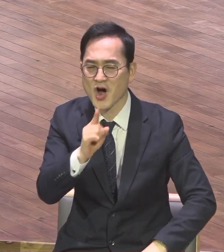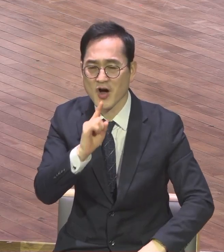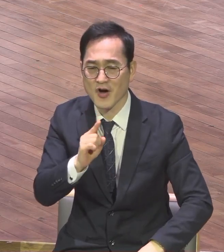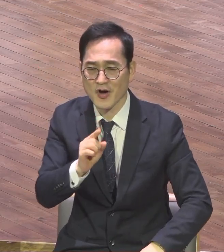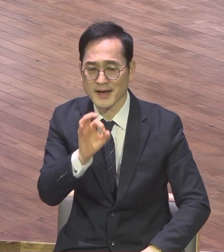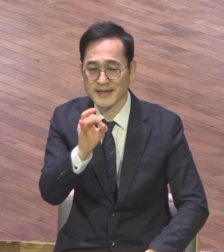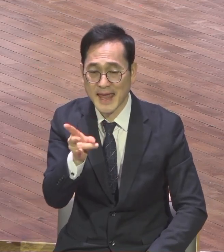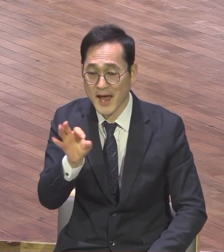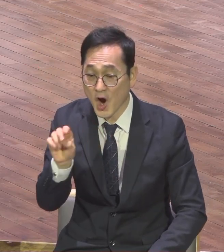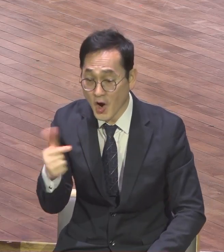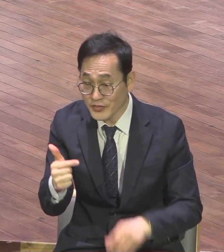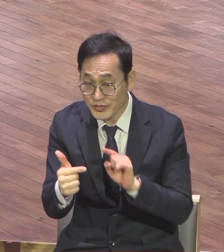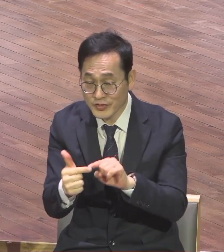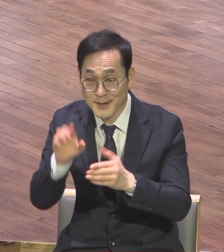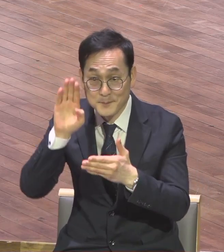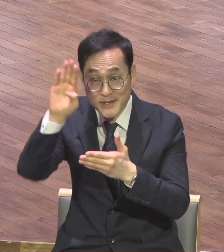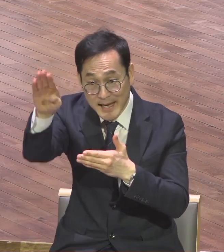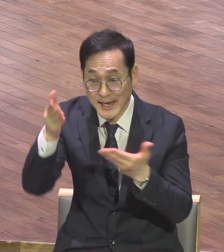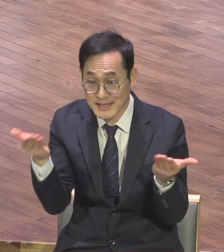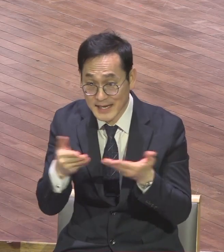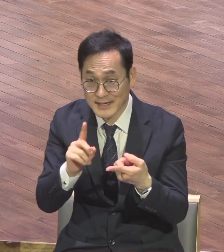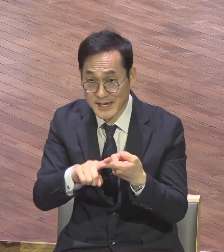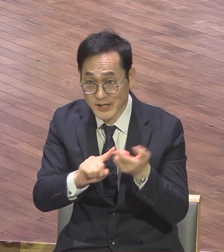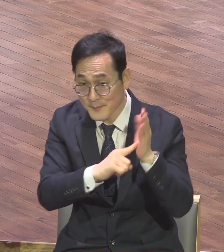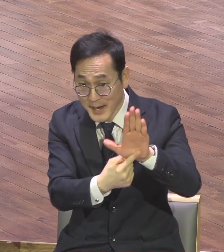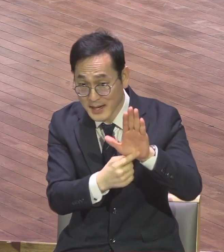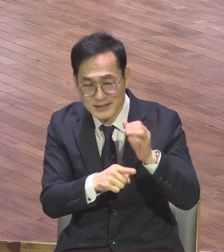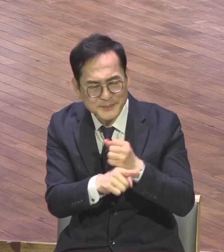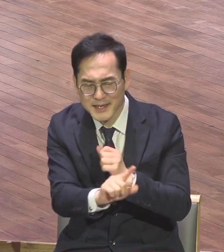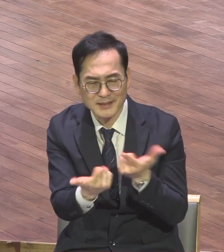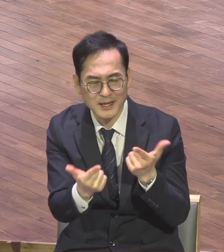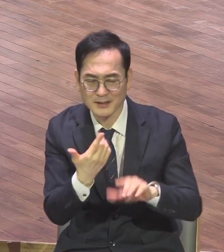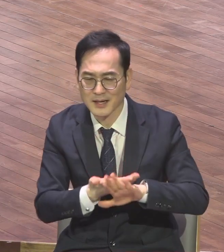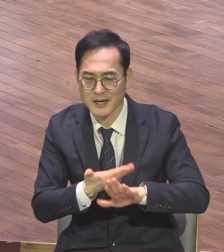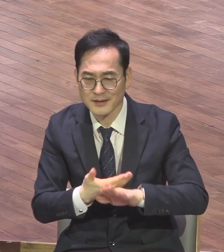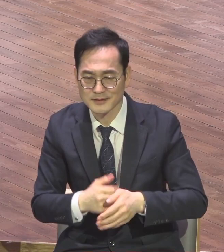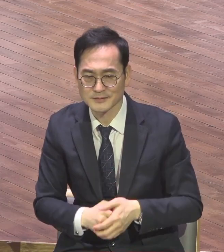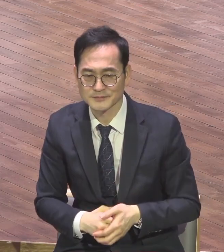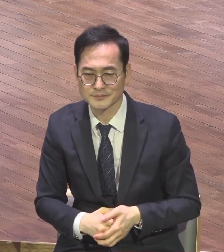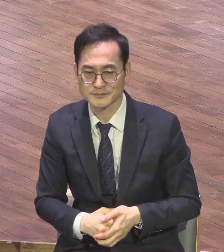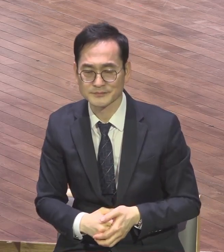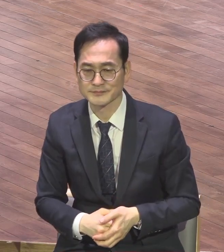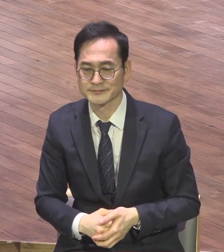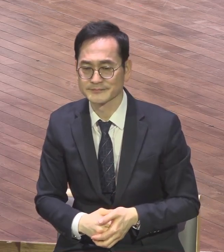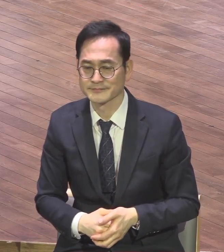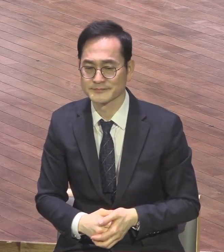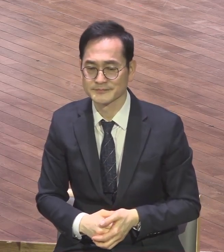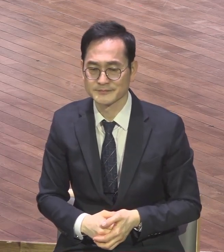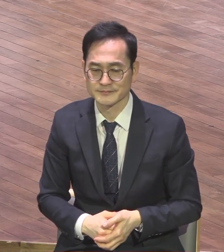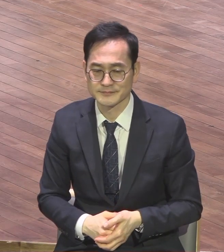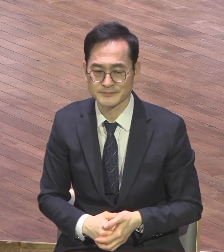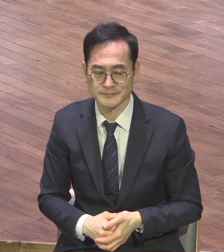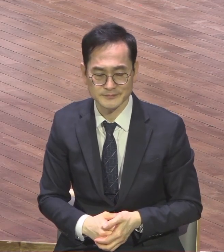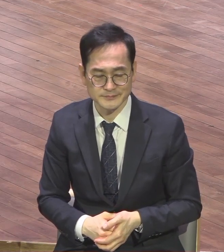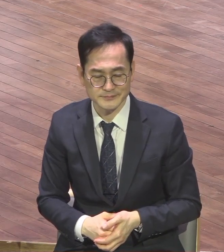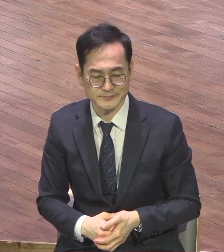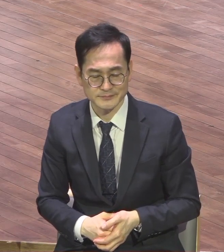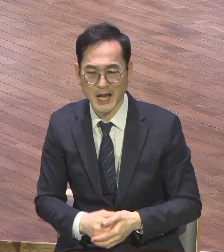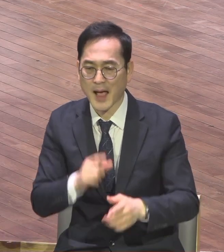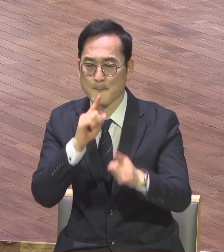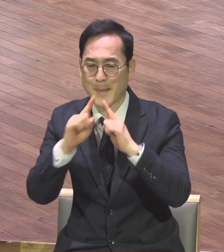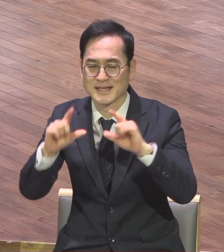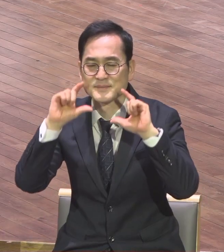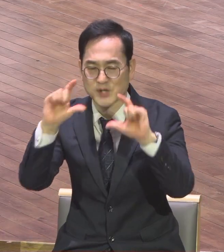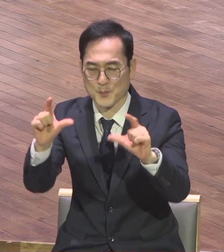예언한다라는 것은 미래의 일을 예측한 것이 아니라 그 입을 통해서 하나님의 말씀이 선포되는